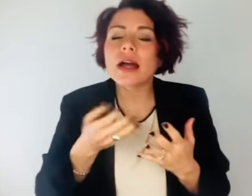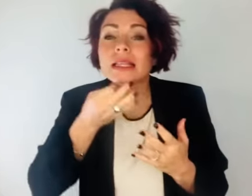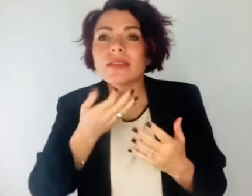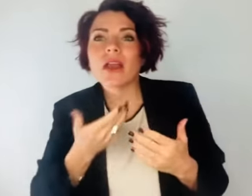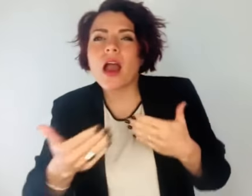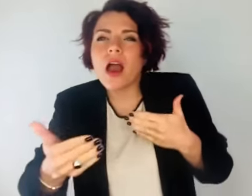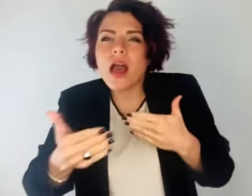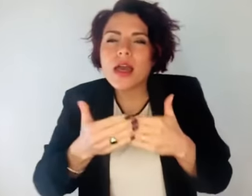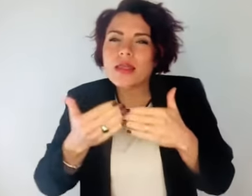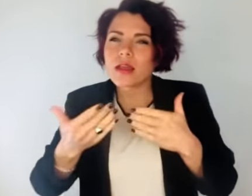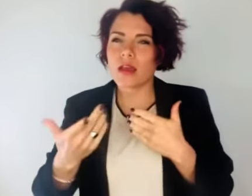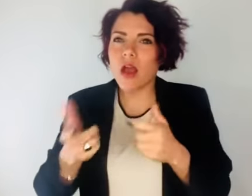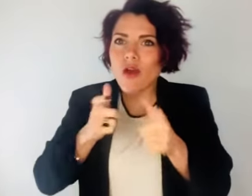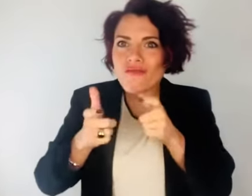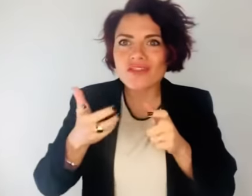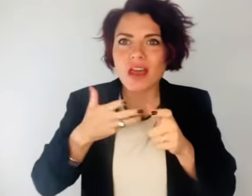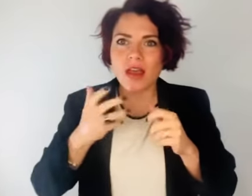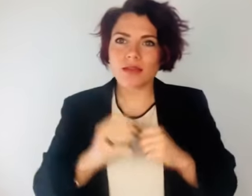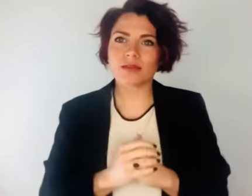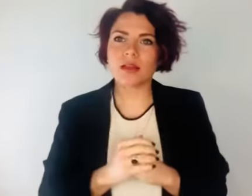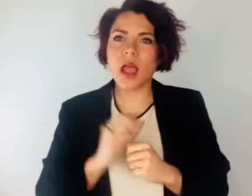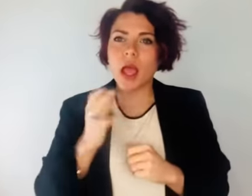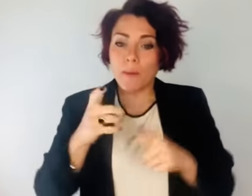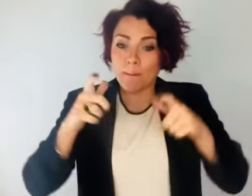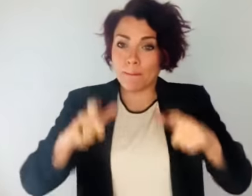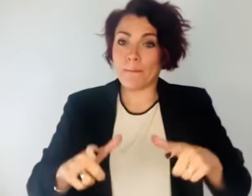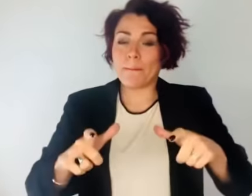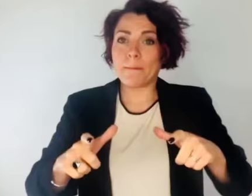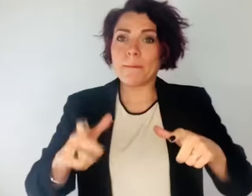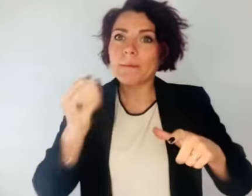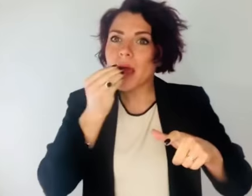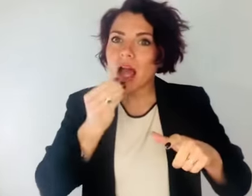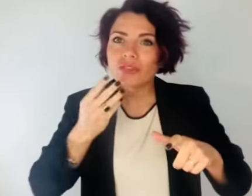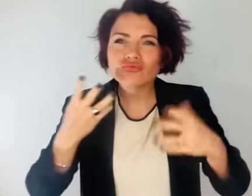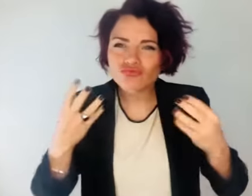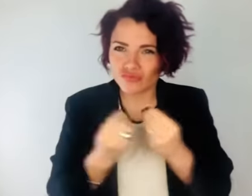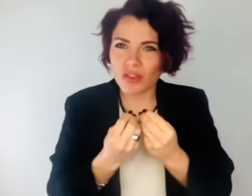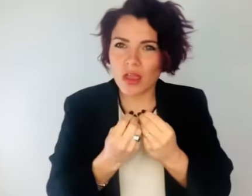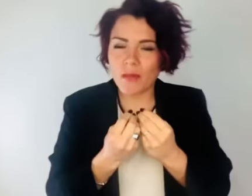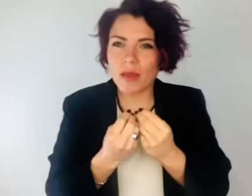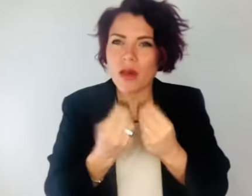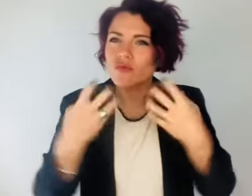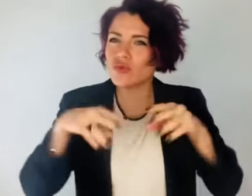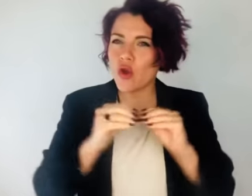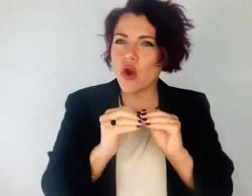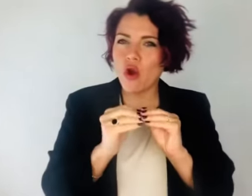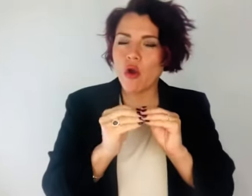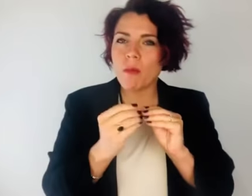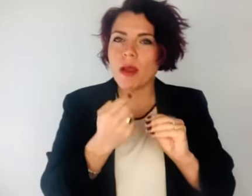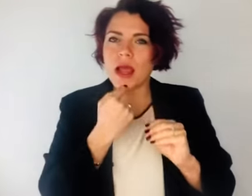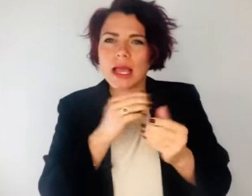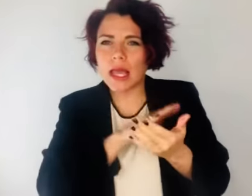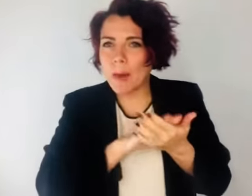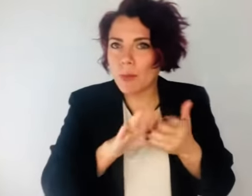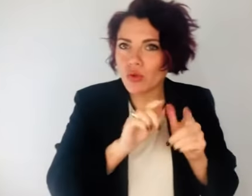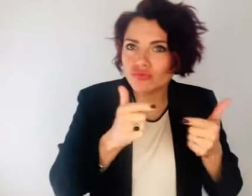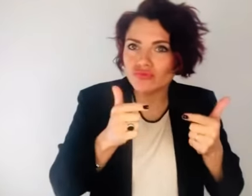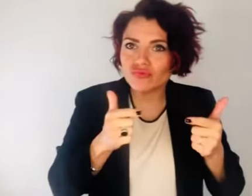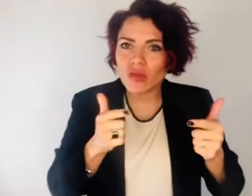significa piena intimità piena confidenza se si mangia tutti in un piatto questi che sono impuri in tengono la mano